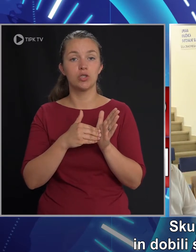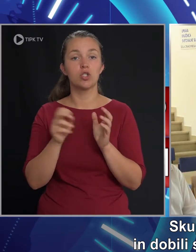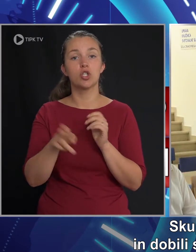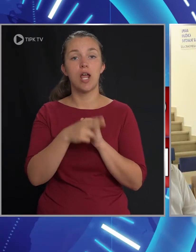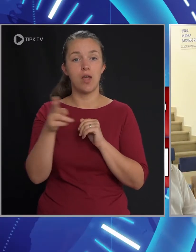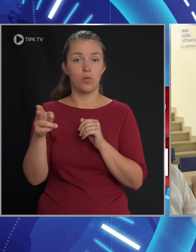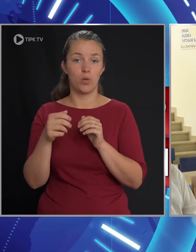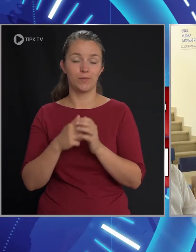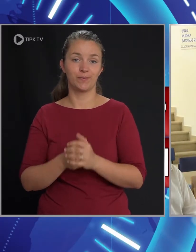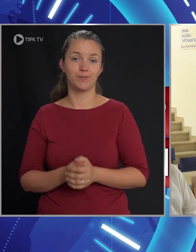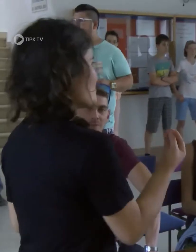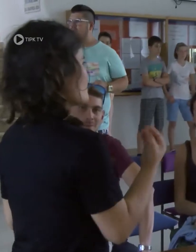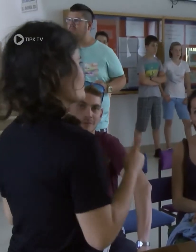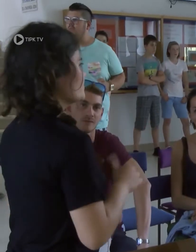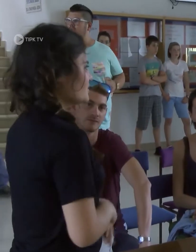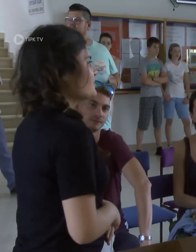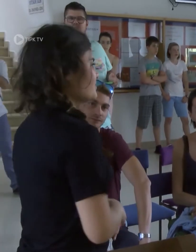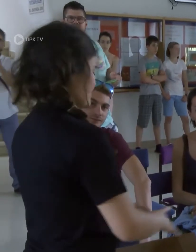130,000 euro.